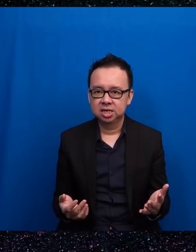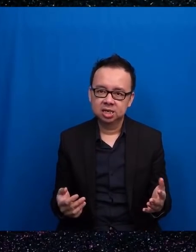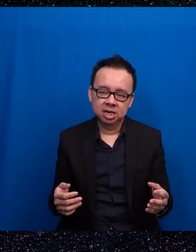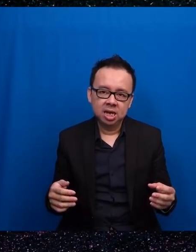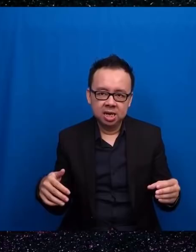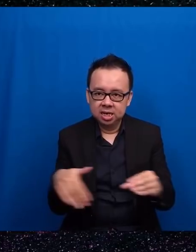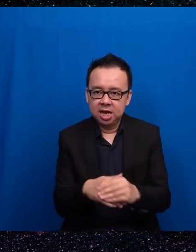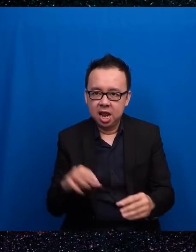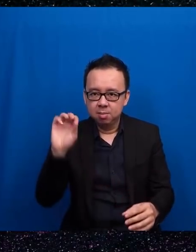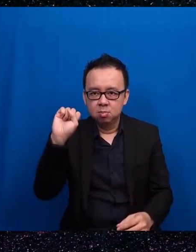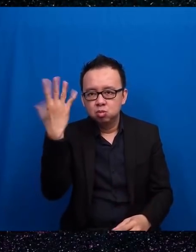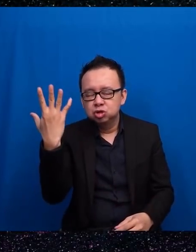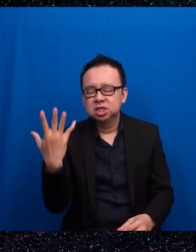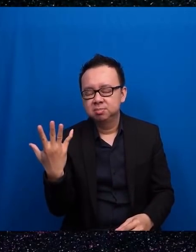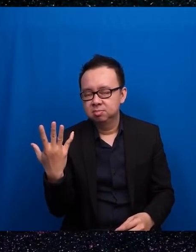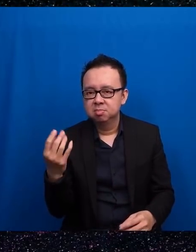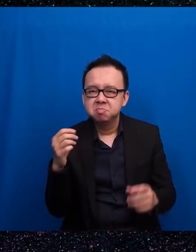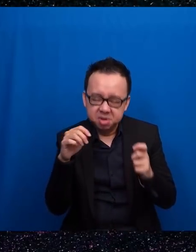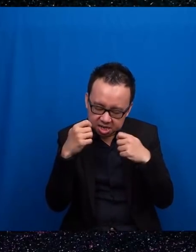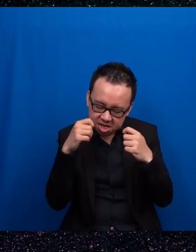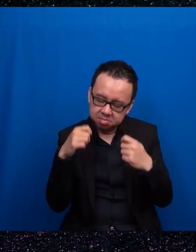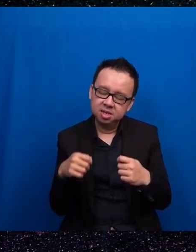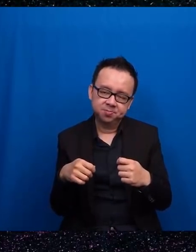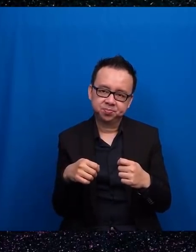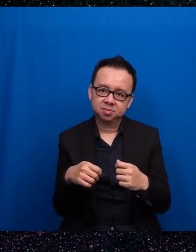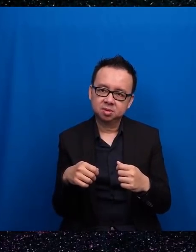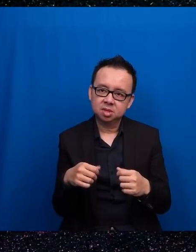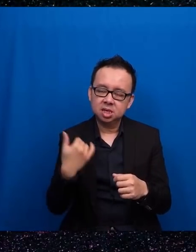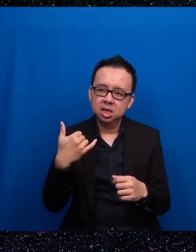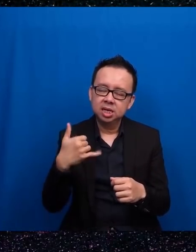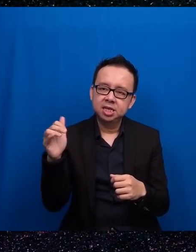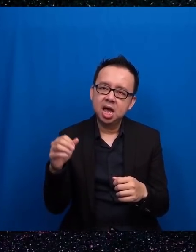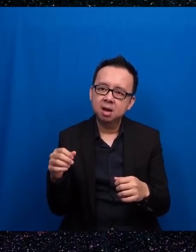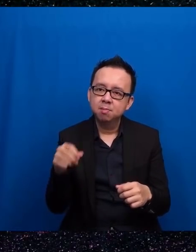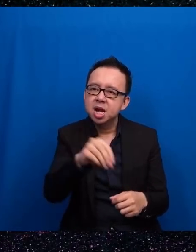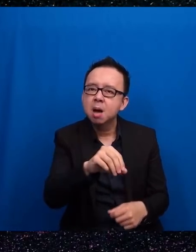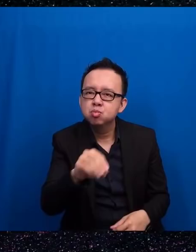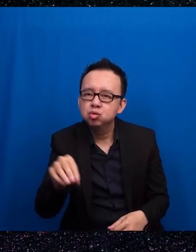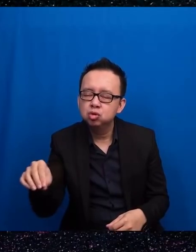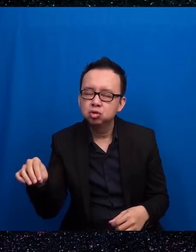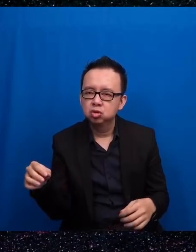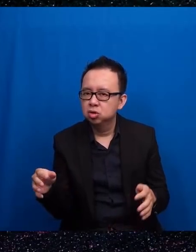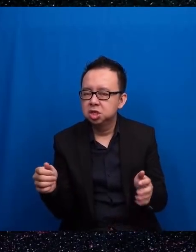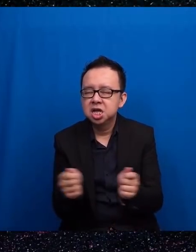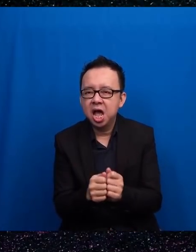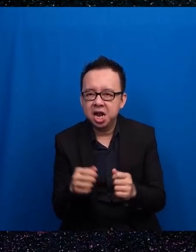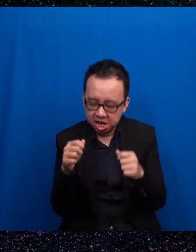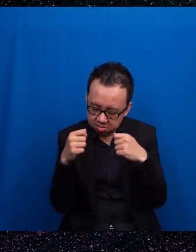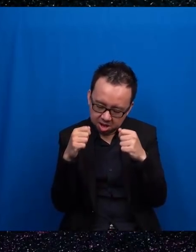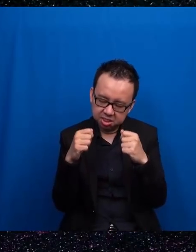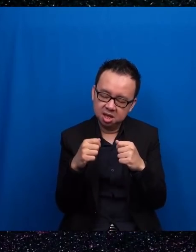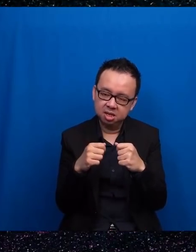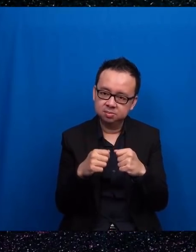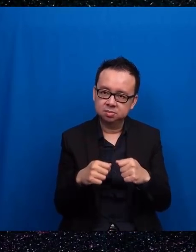meratapi. Yang menabur dengan mencucur air mata. Jadi jangan nangis sia-sia. Kalau sudah nangis, sekalian.